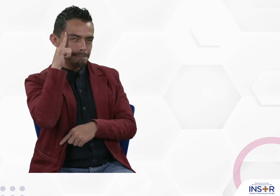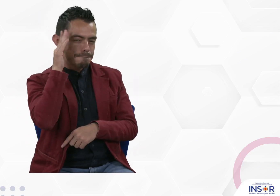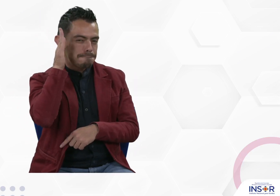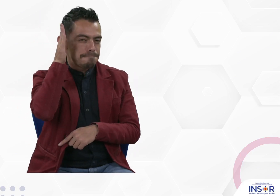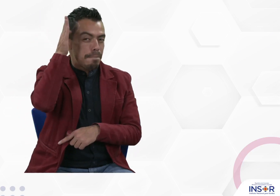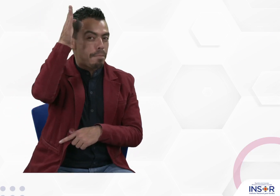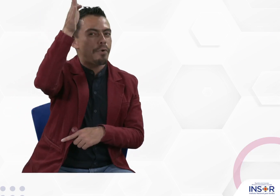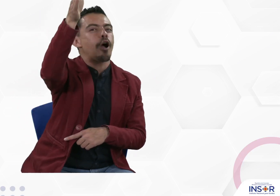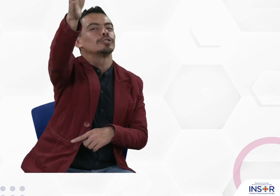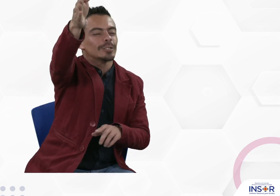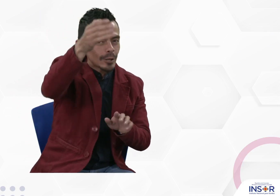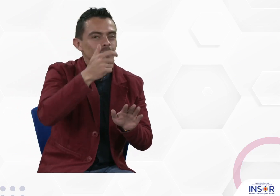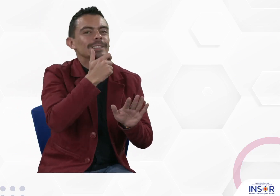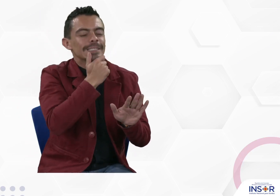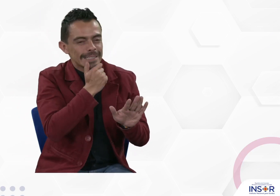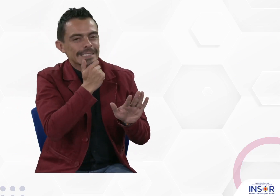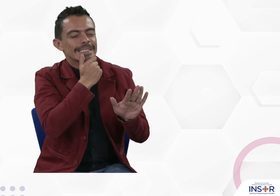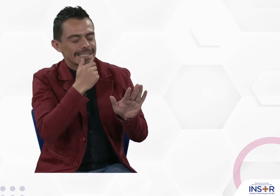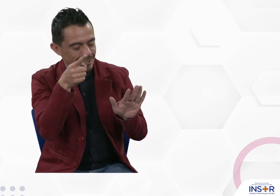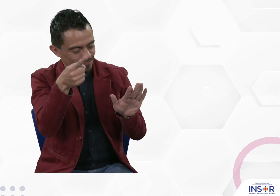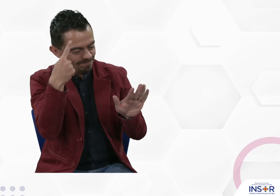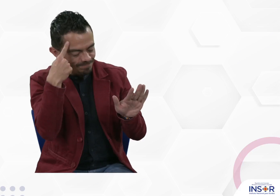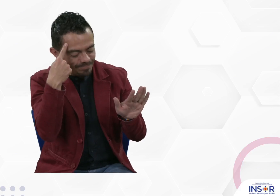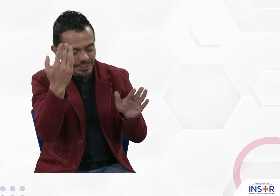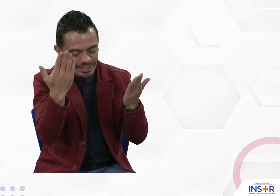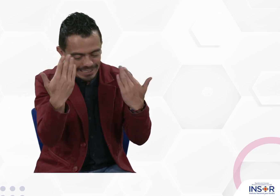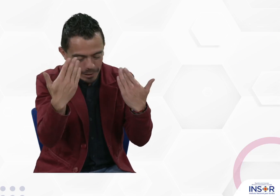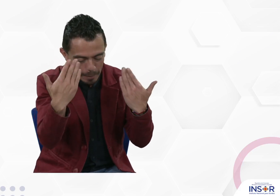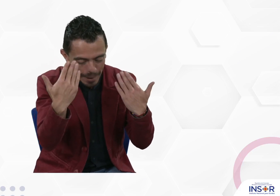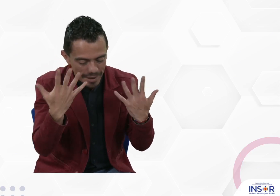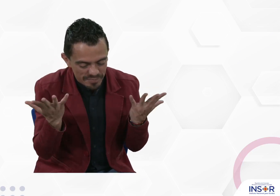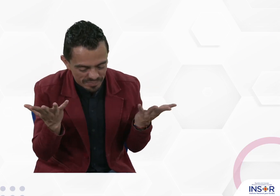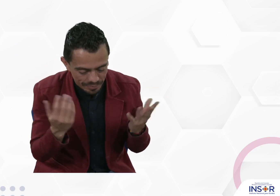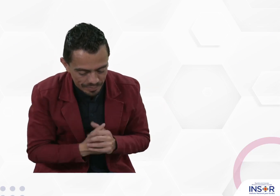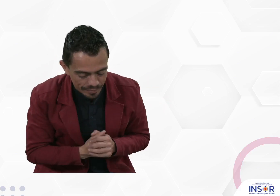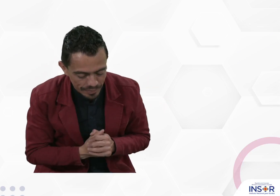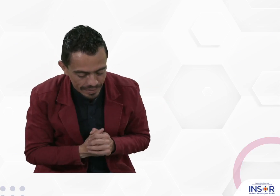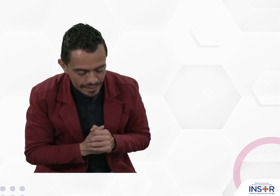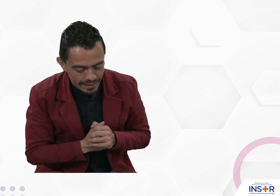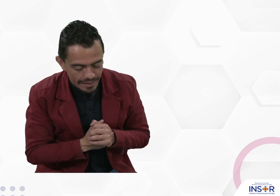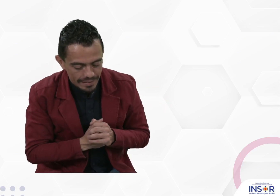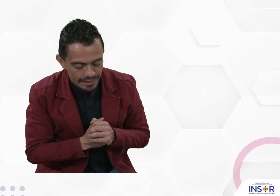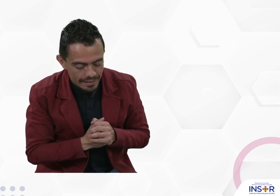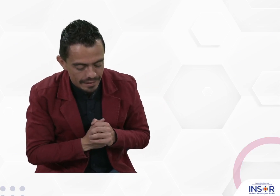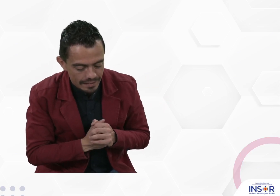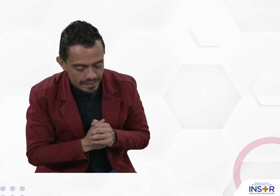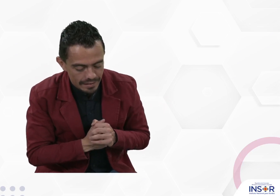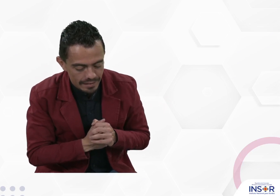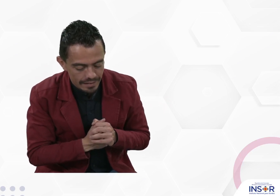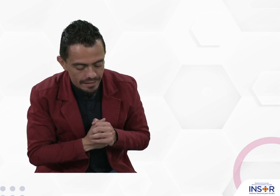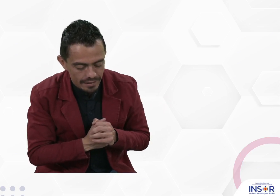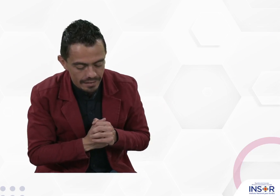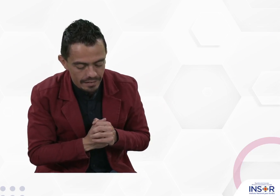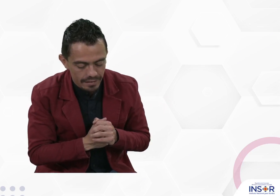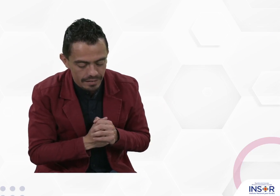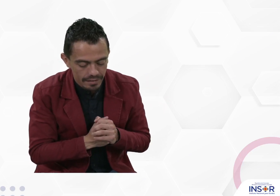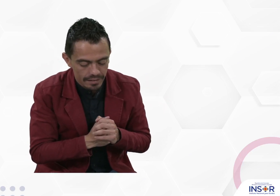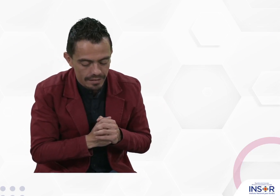han puesto en la escena una serie de temas y quisiera preguntarles a ustedes en términos de proyección,